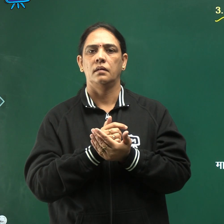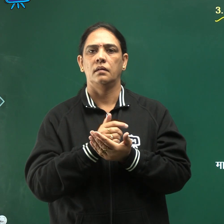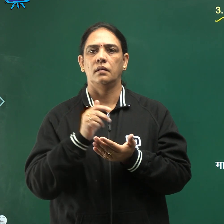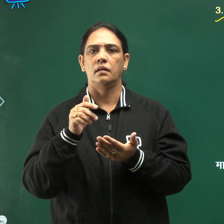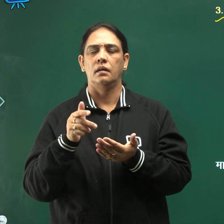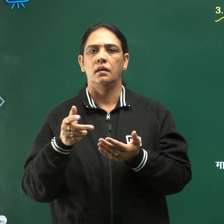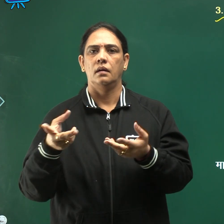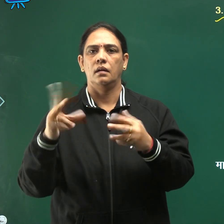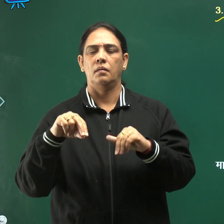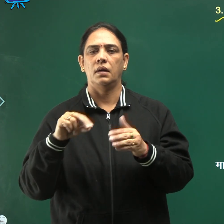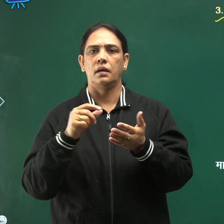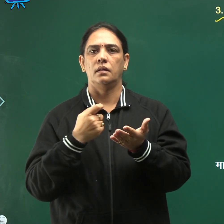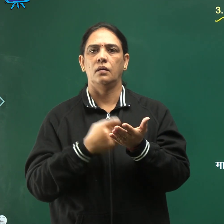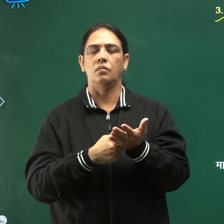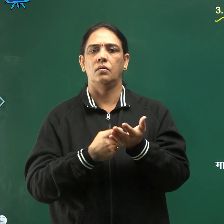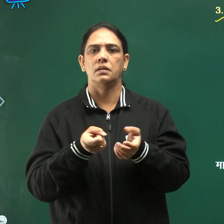निम्नलिखित सूत्र से